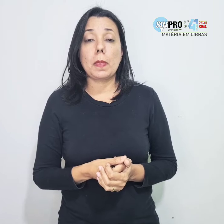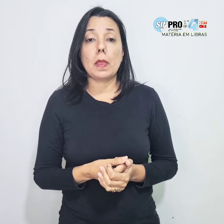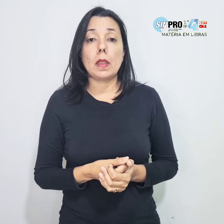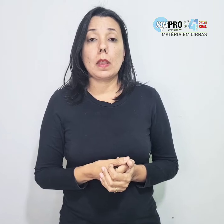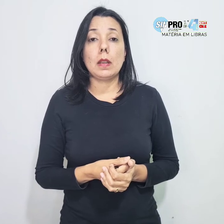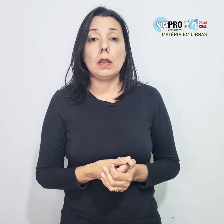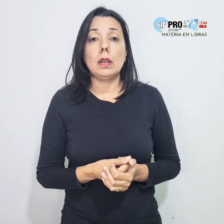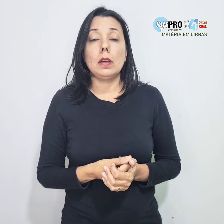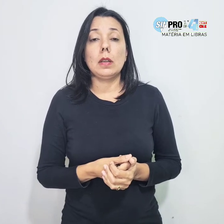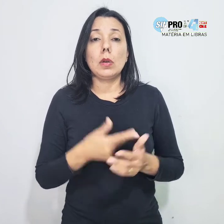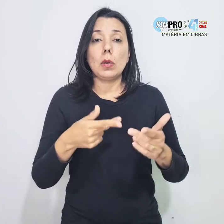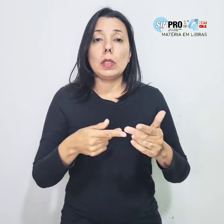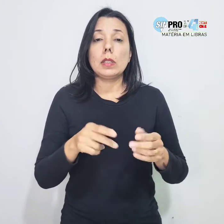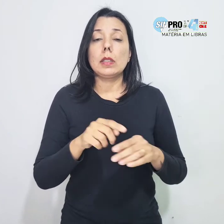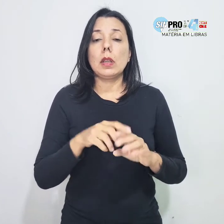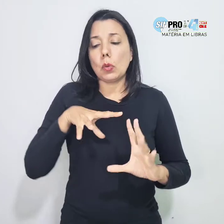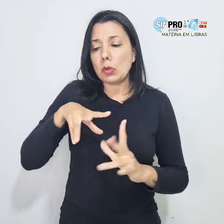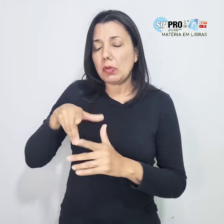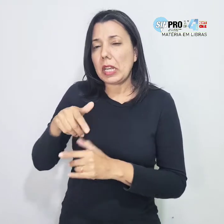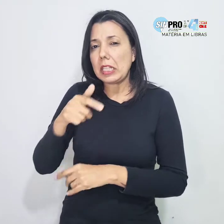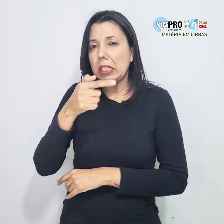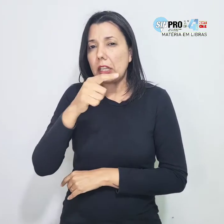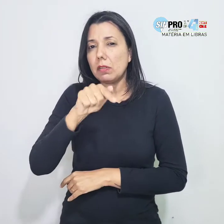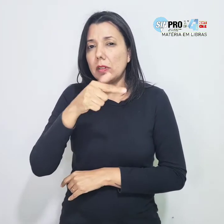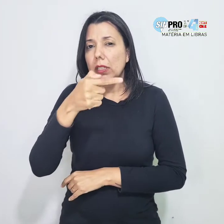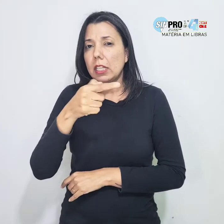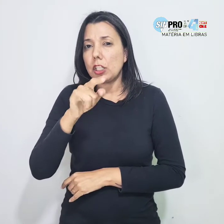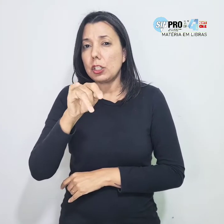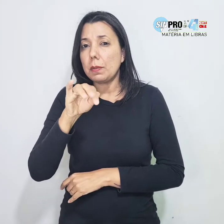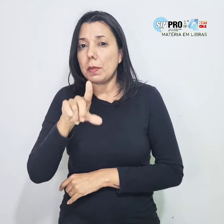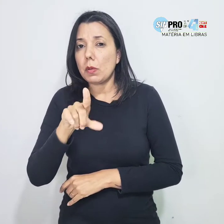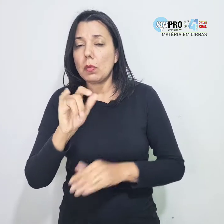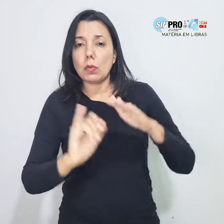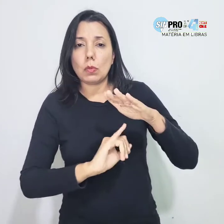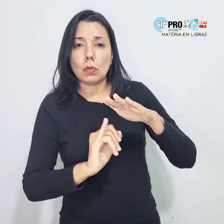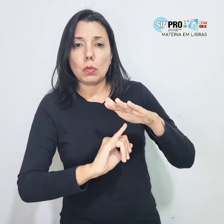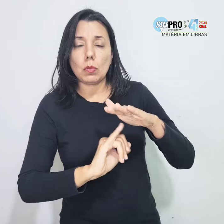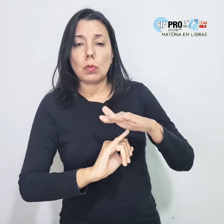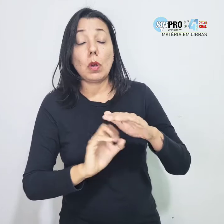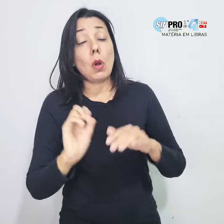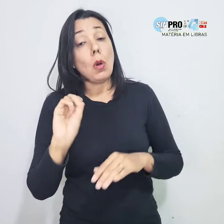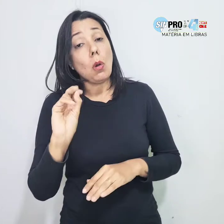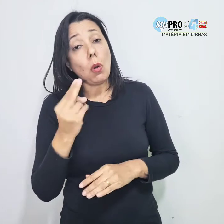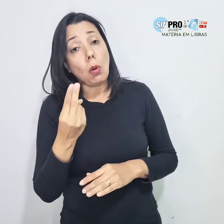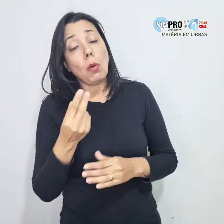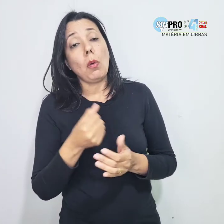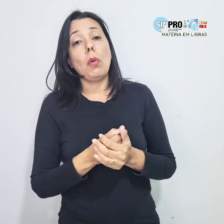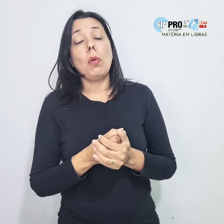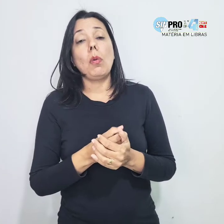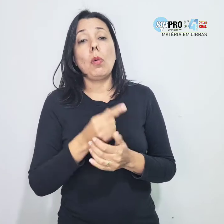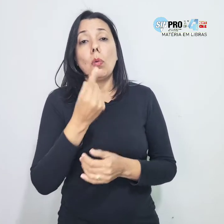registrando casos em um universo de 7,7 mil instituições, ou seja, menos de